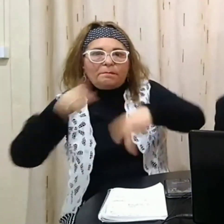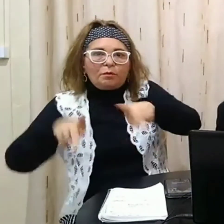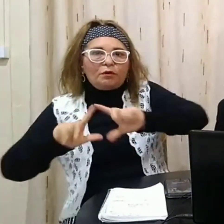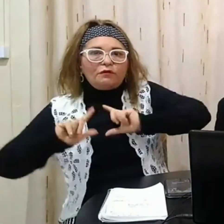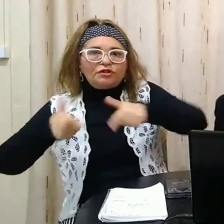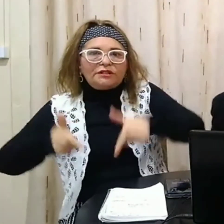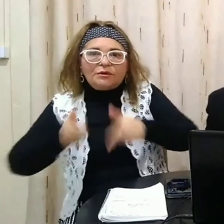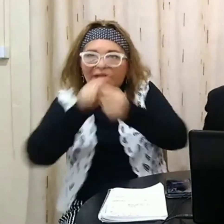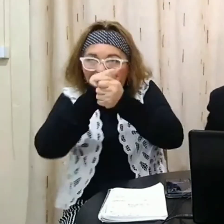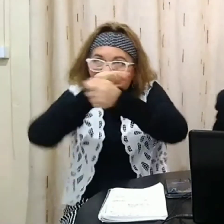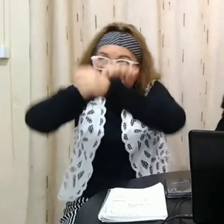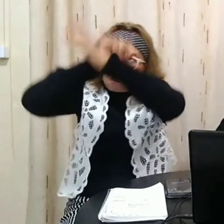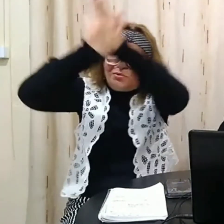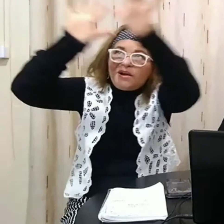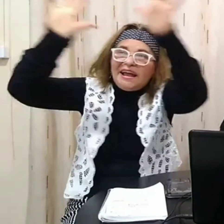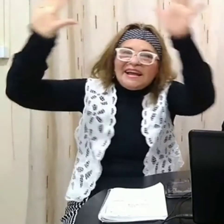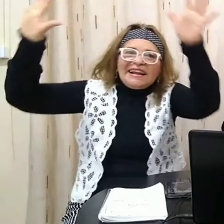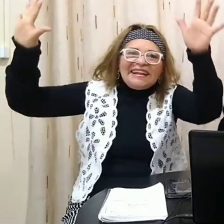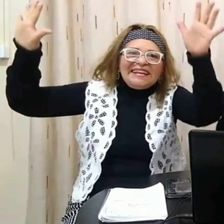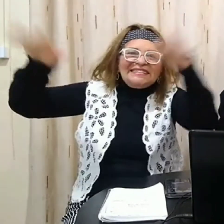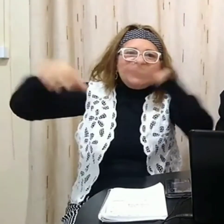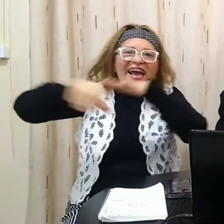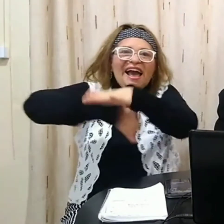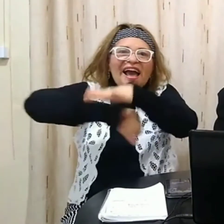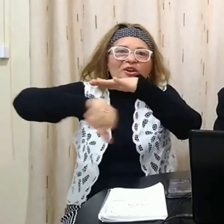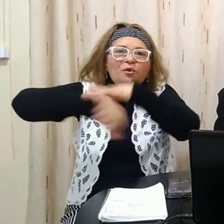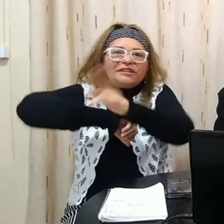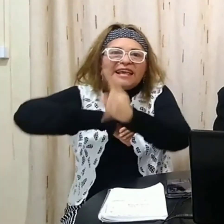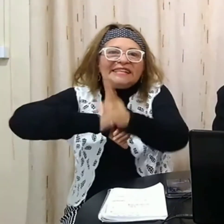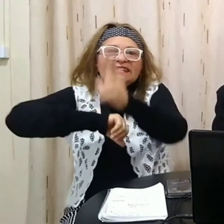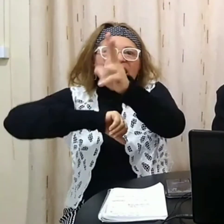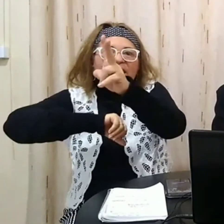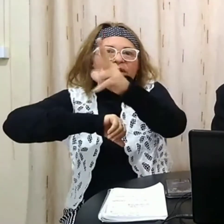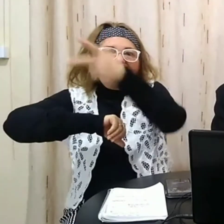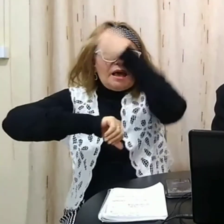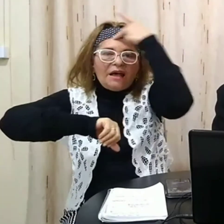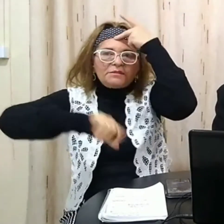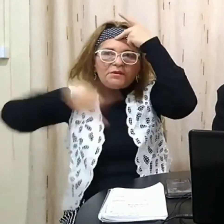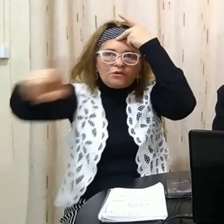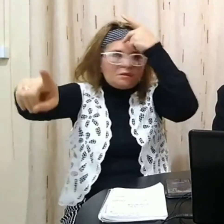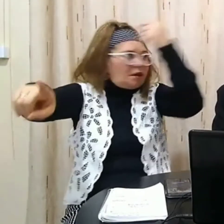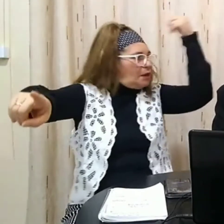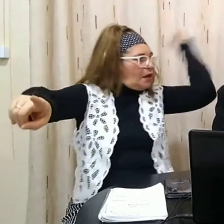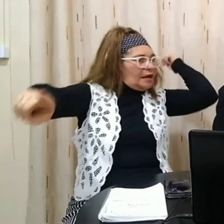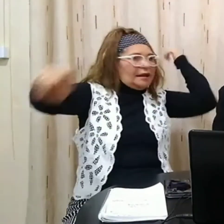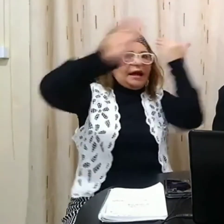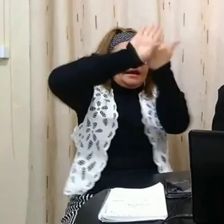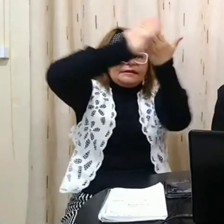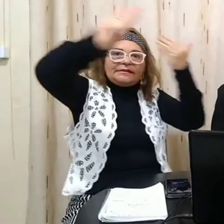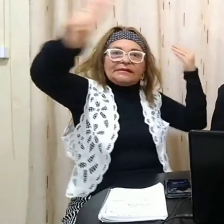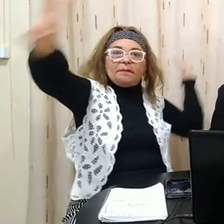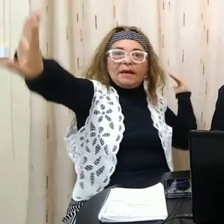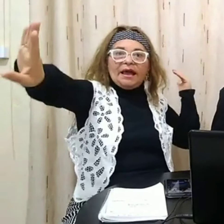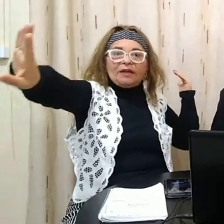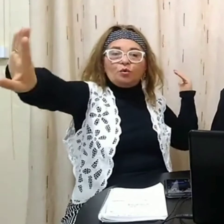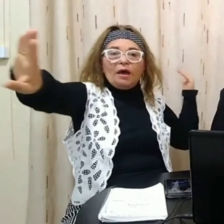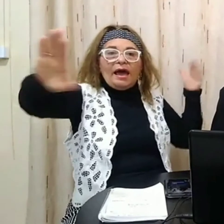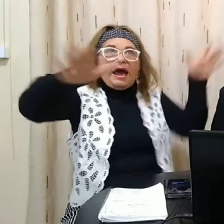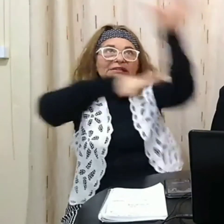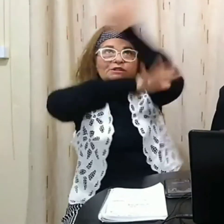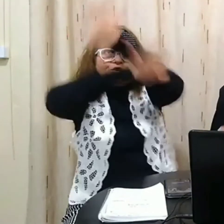esclarecia a noite, de maneira que em toda a noite este e aqueles não puderam aproximar-se. O fato de